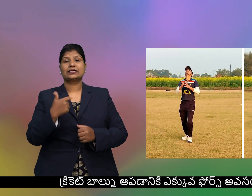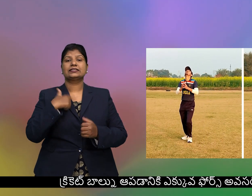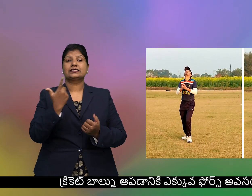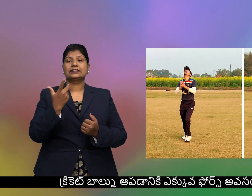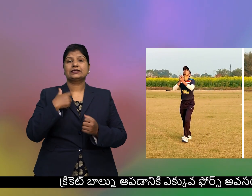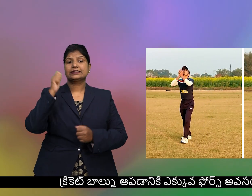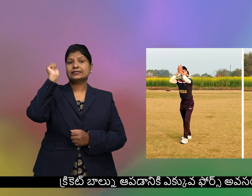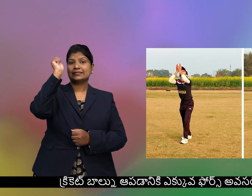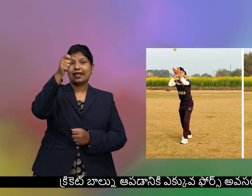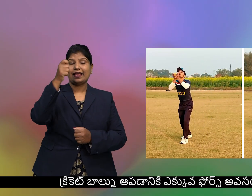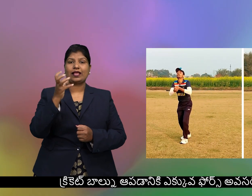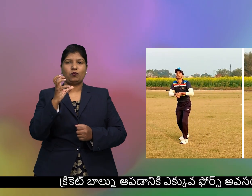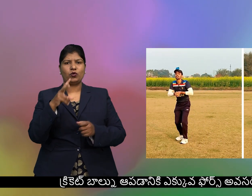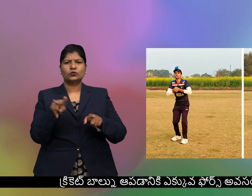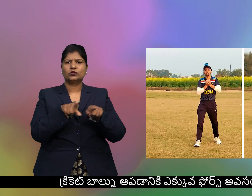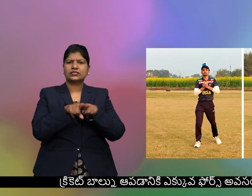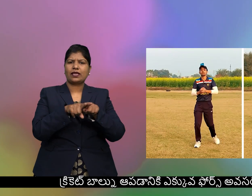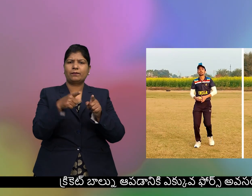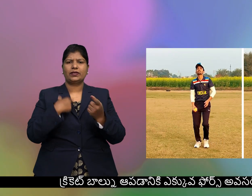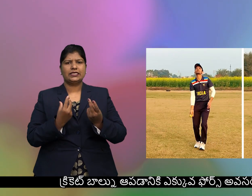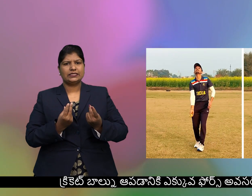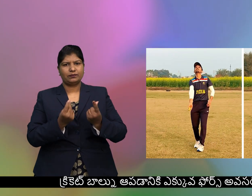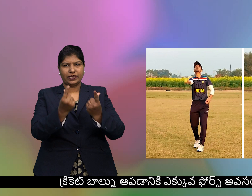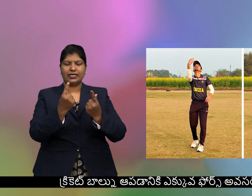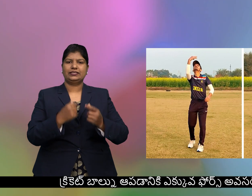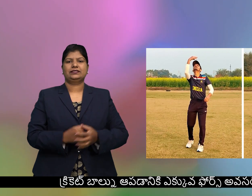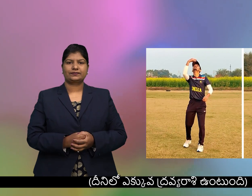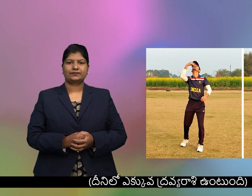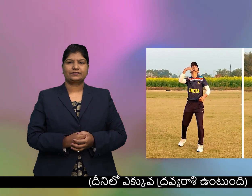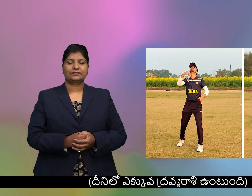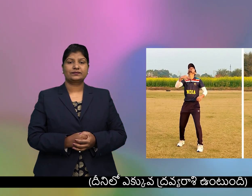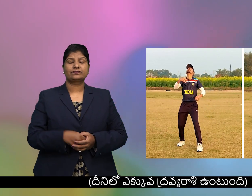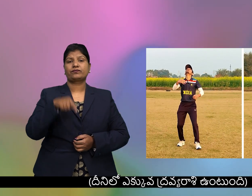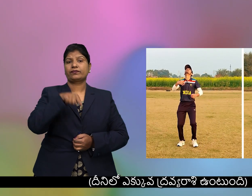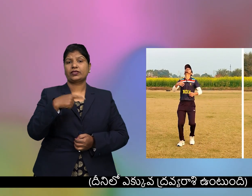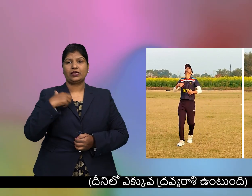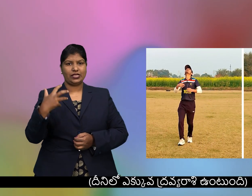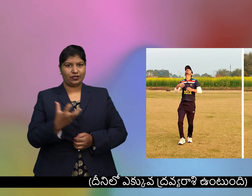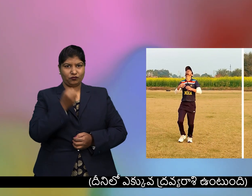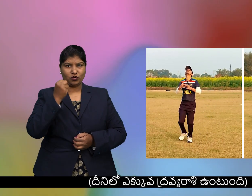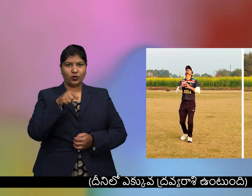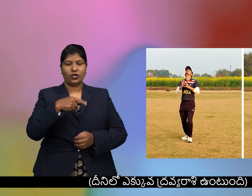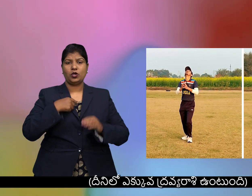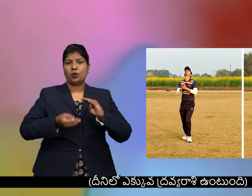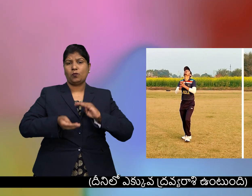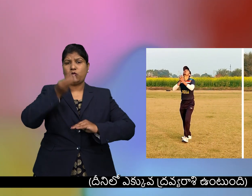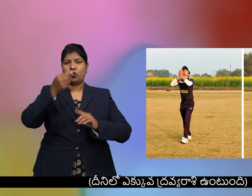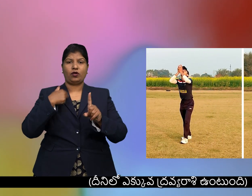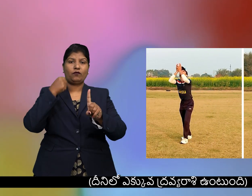క్రికెట్ బాల్ను ఆపడానికి ఎక్కువ ఫోర్స్ అవసరమని, దీనిలో ఎక్కువ ద్రవ్యరాశి